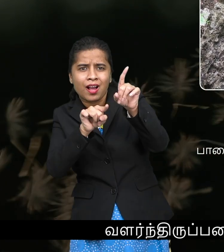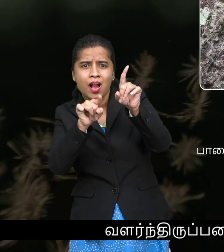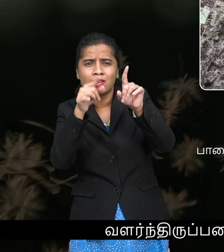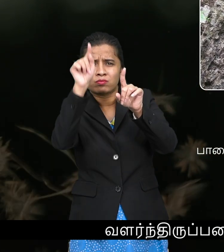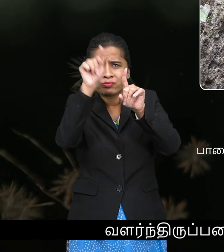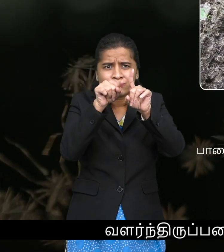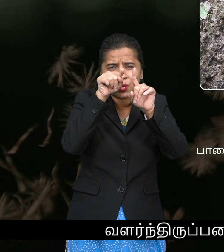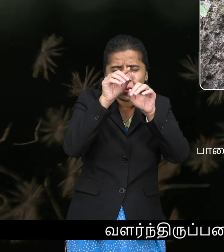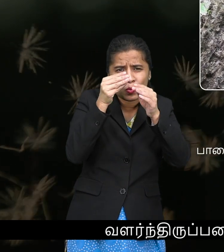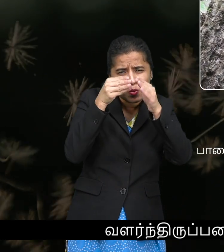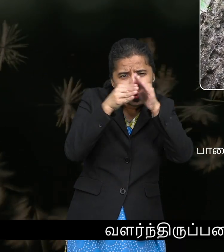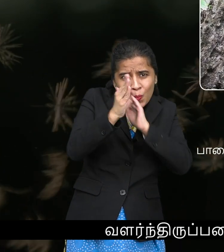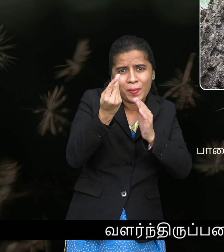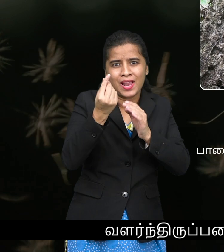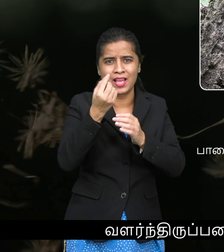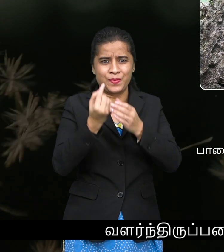பார்க்கலாம்.